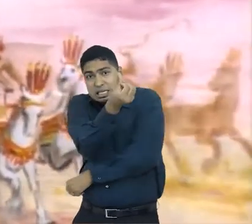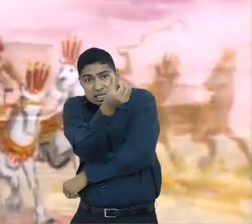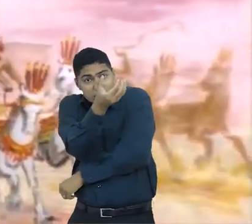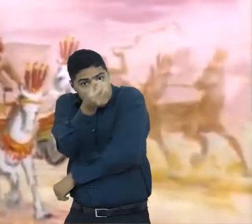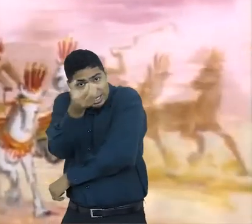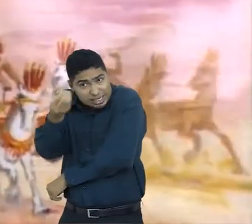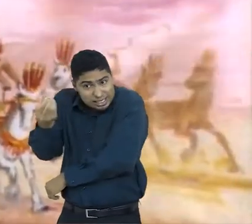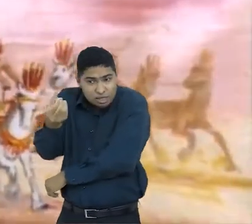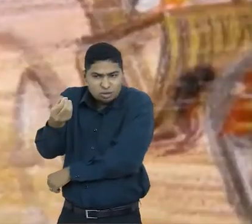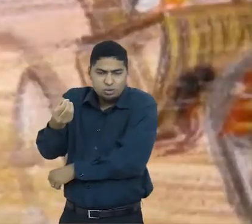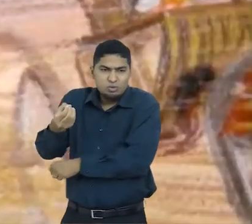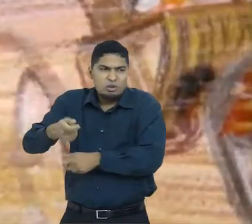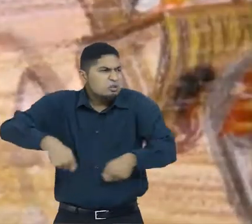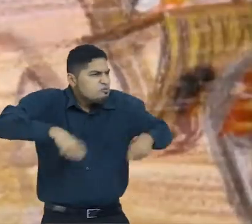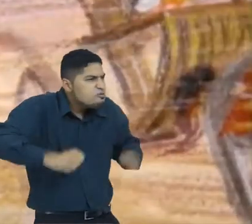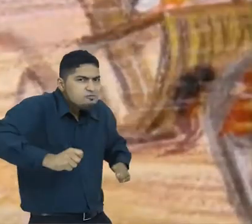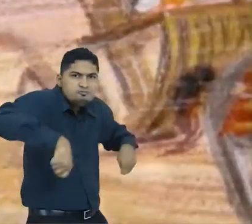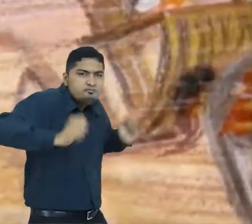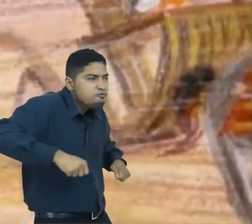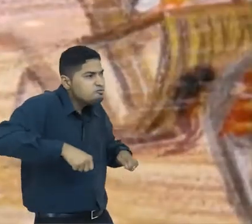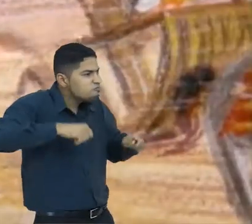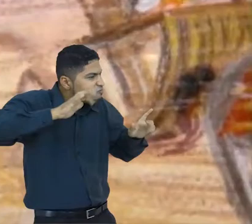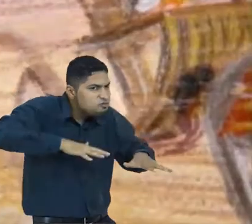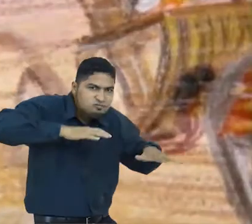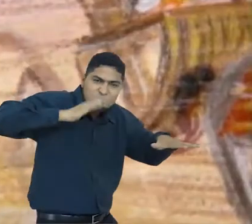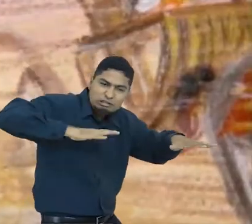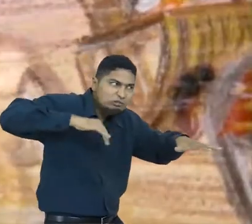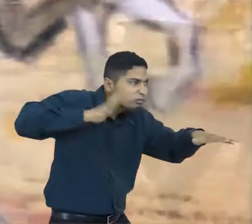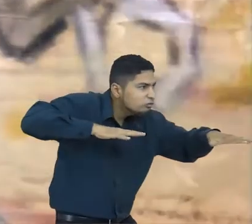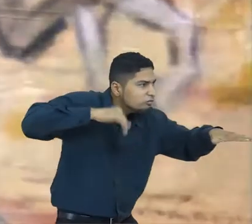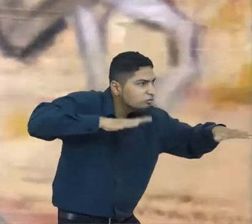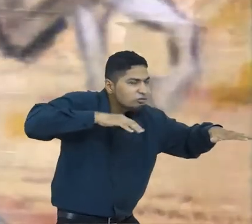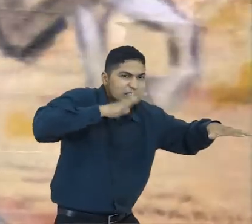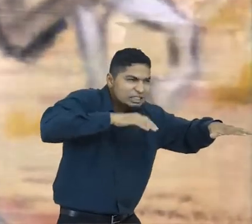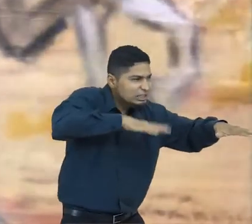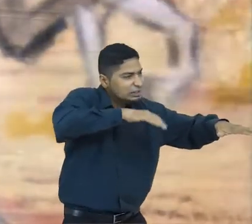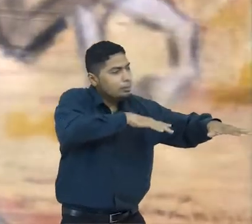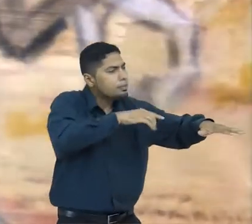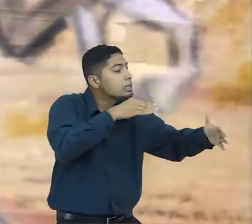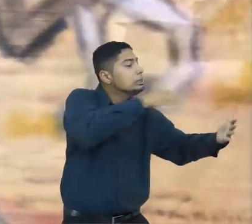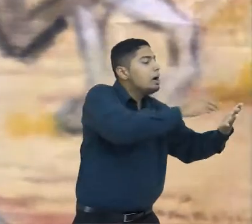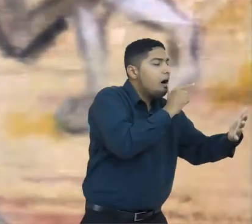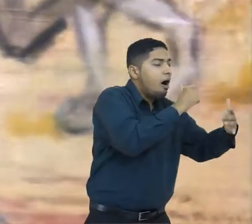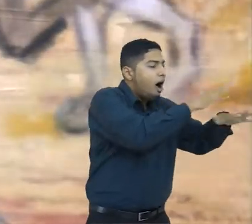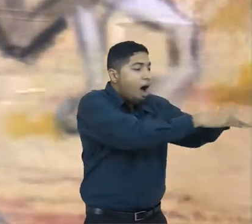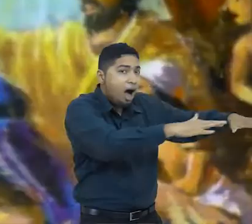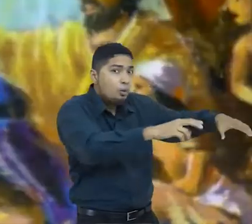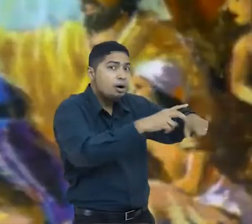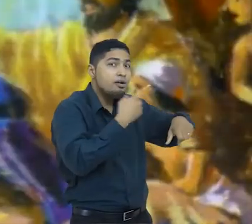carruagens, convocou todo o seu exército e saiu atrás deles. Os egípcios alcançaram os ex-escravos perto do Mar Vermelho, onde